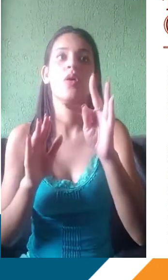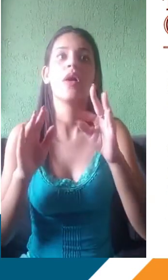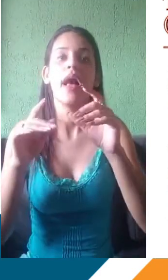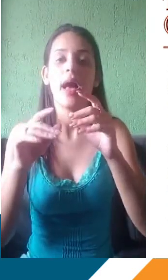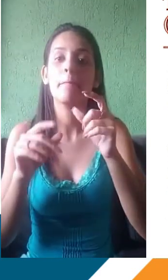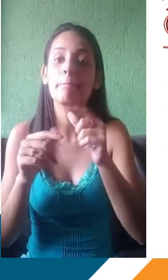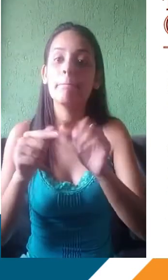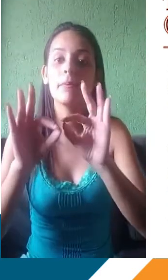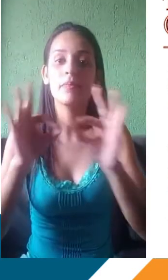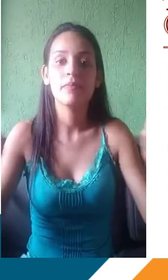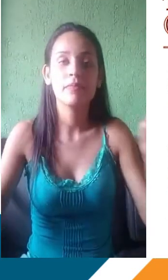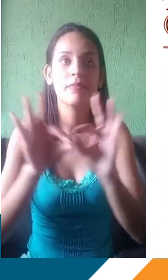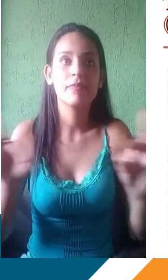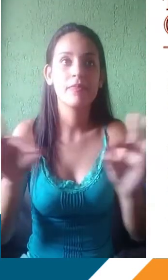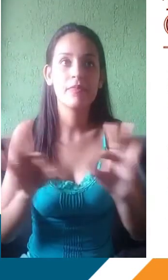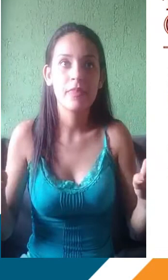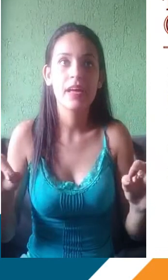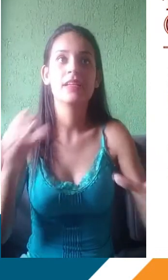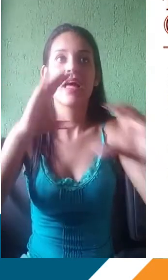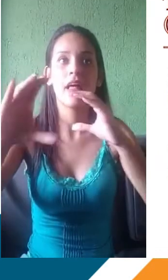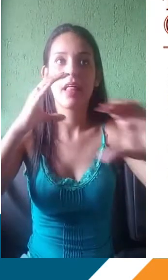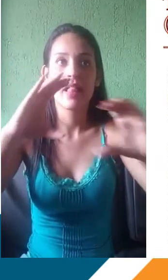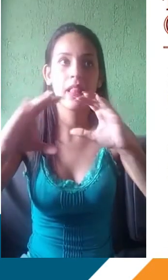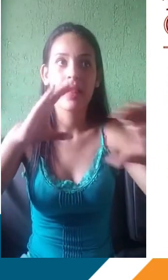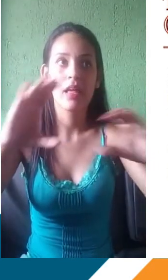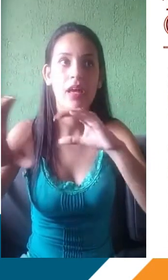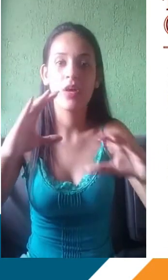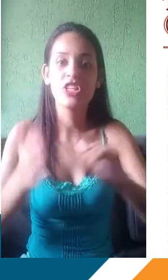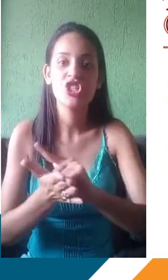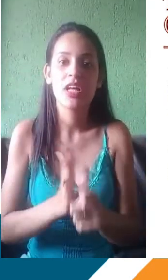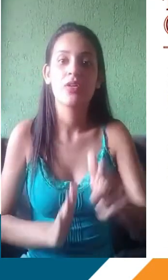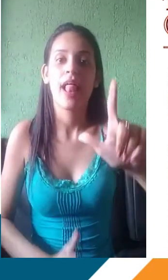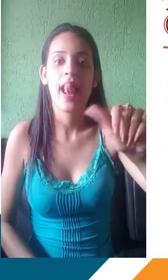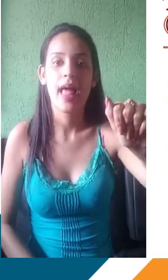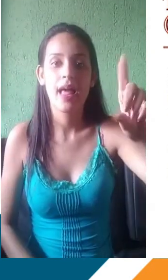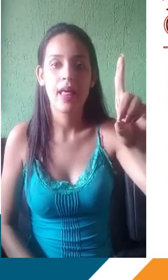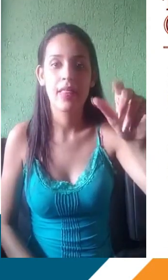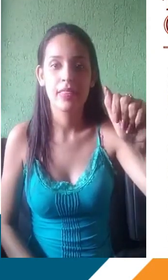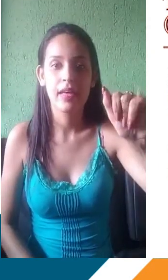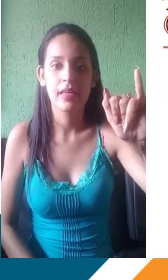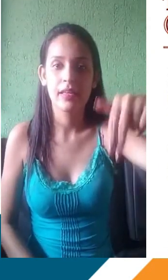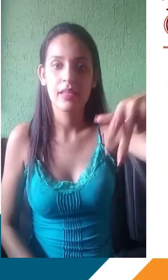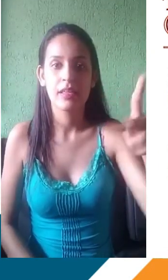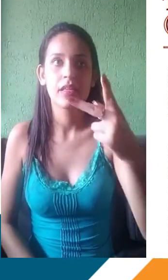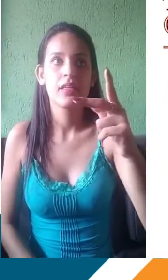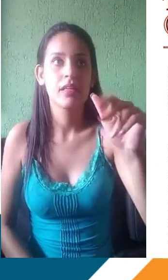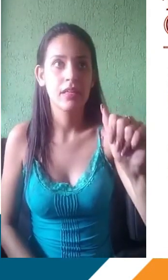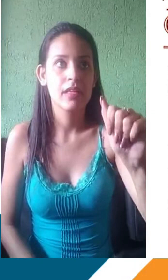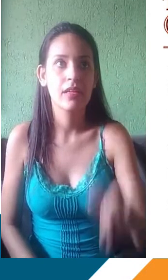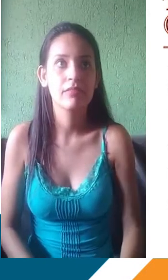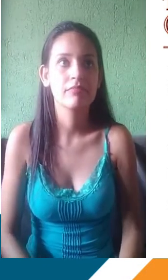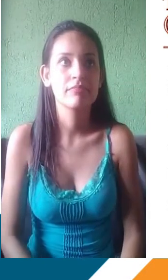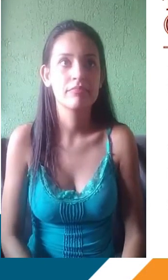canção identifica-se com o gênero ladainha, essencialmente pela utilização da sequência textual A. Expositiva,